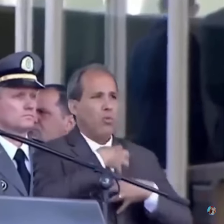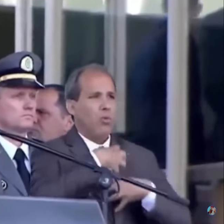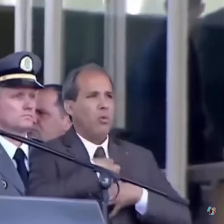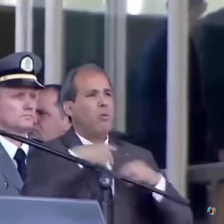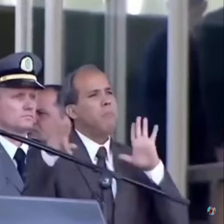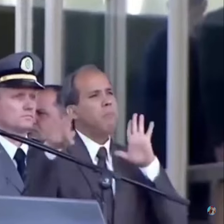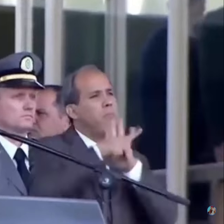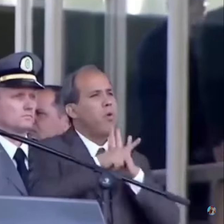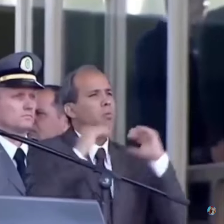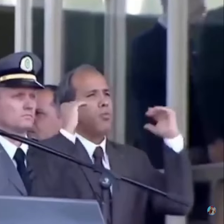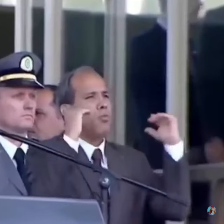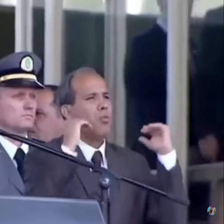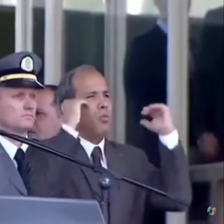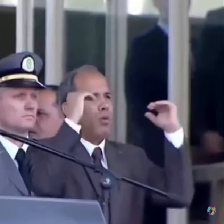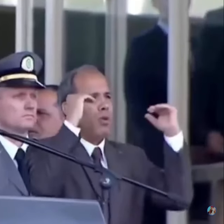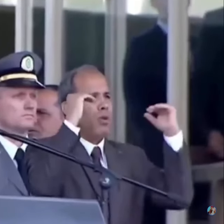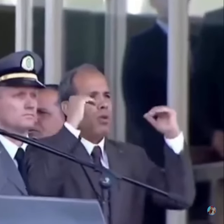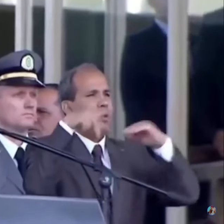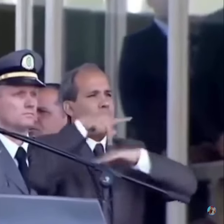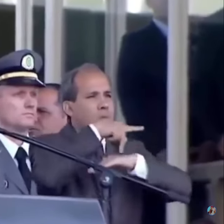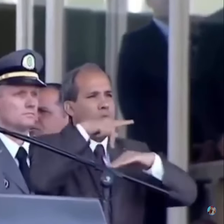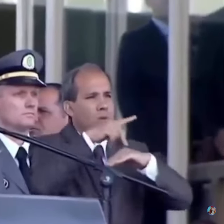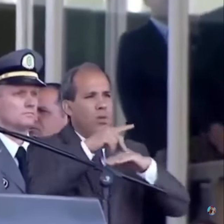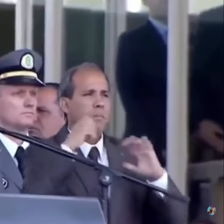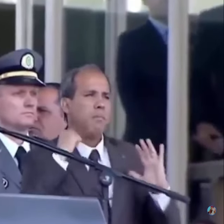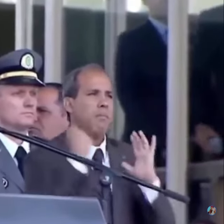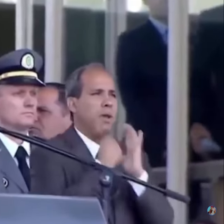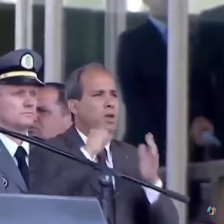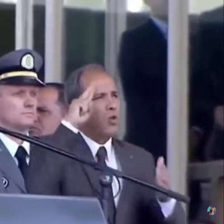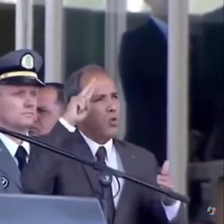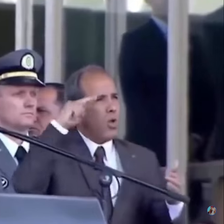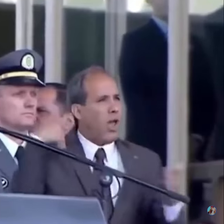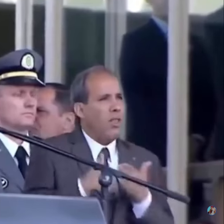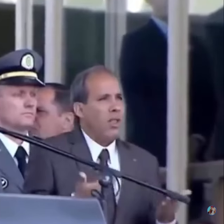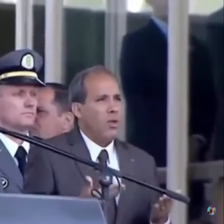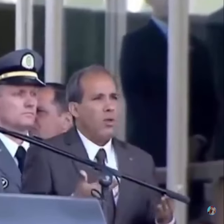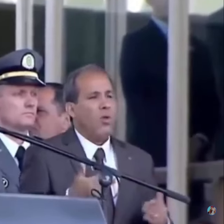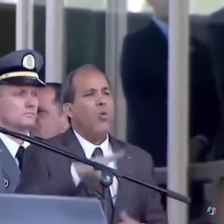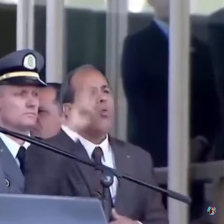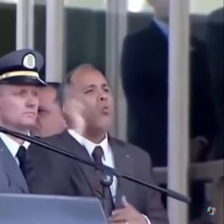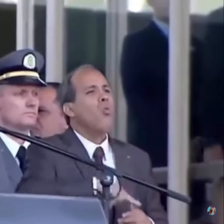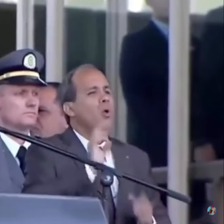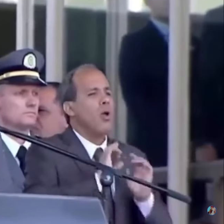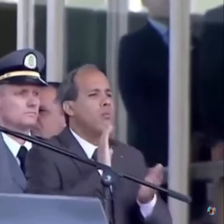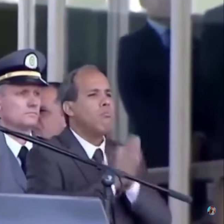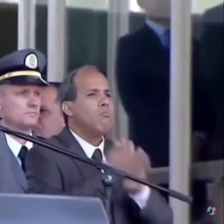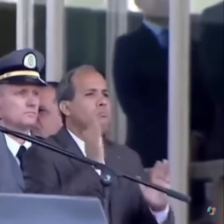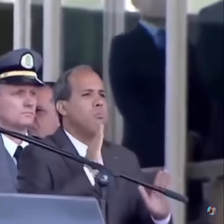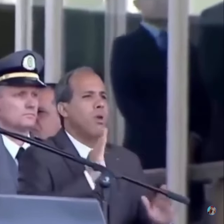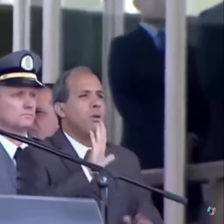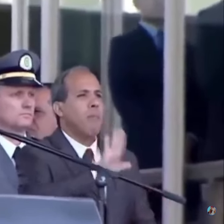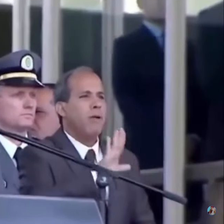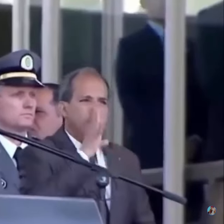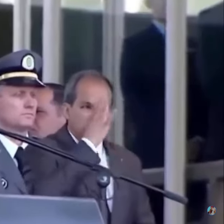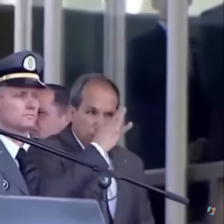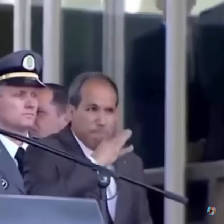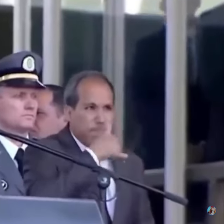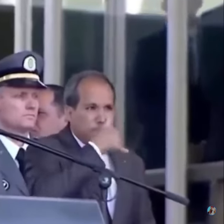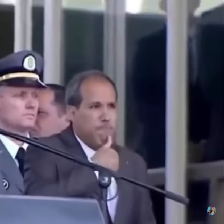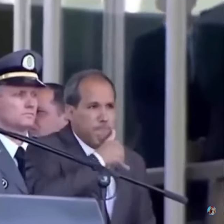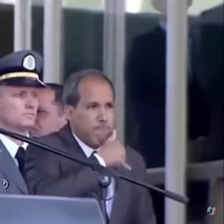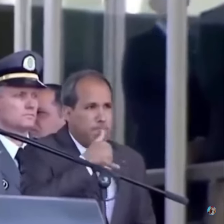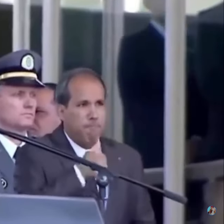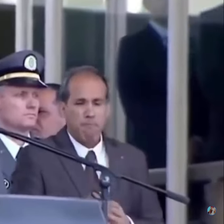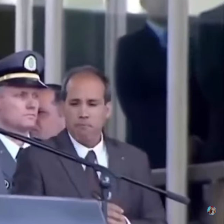nacional, nosso maior legado e do qual jamais abriremos mão, custe o que custar.